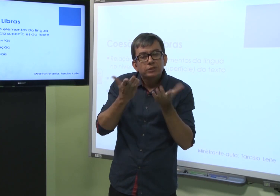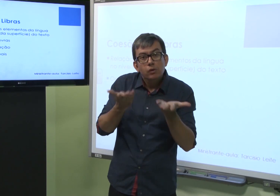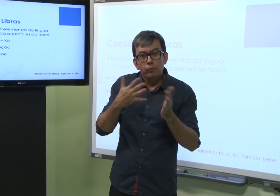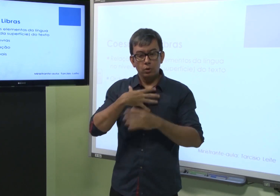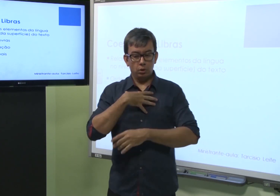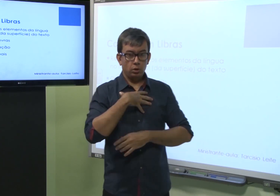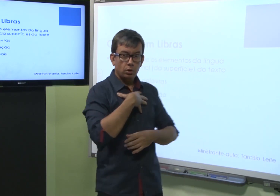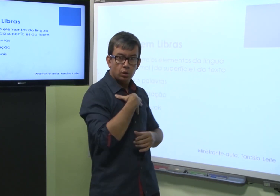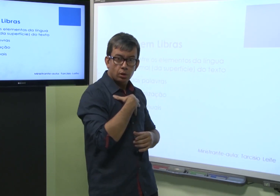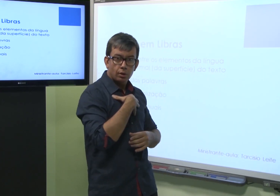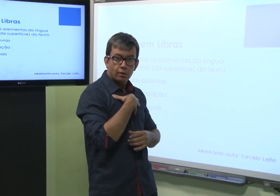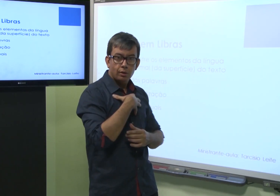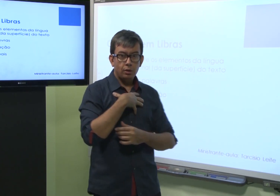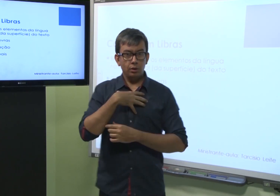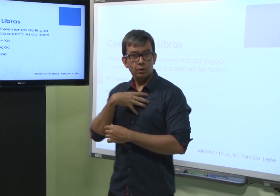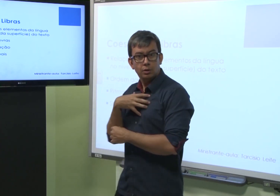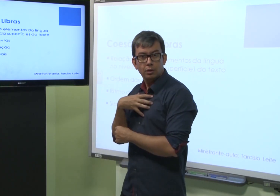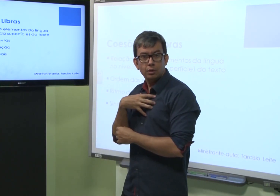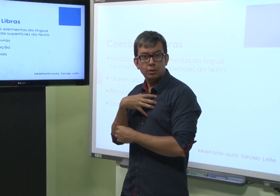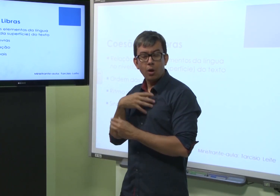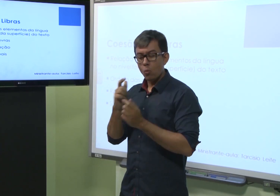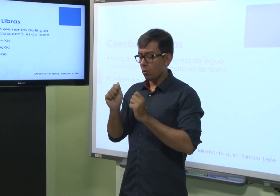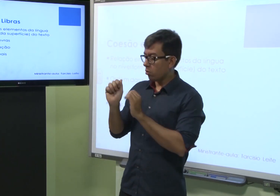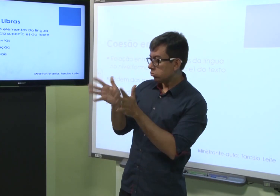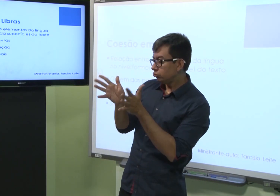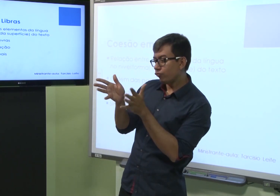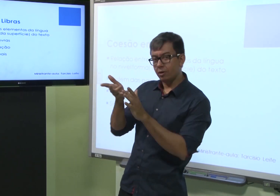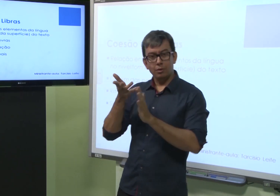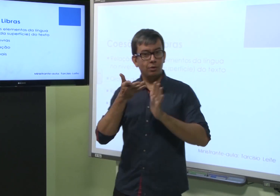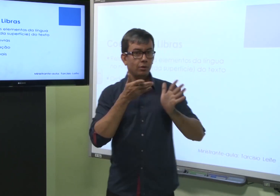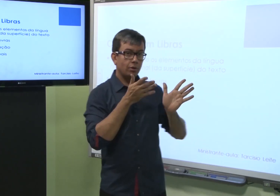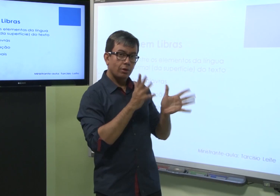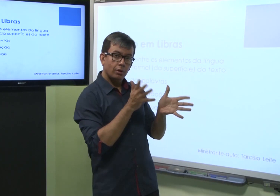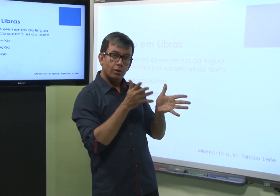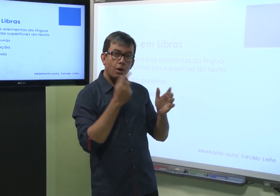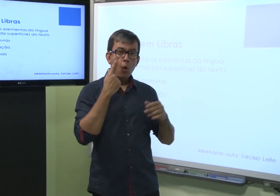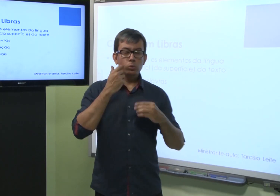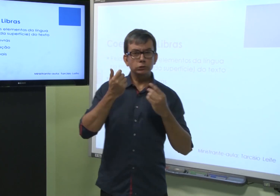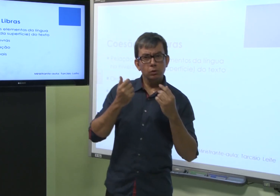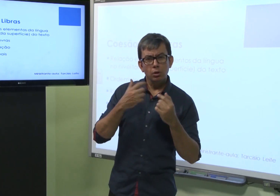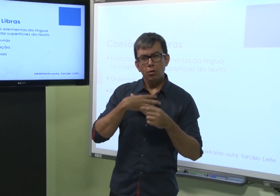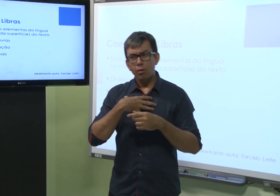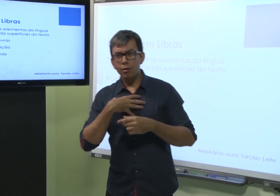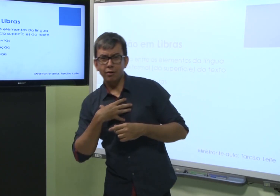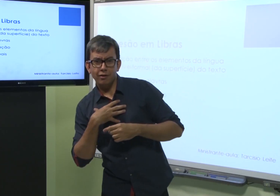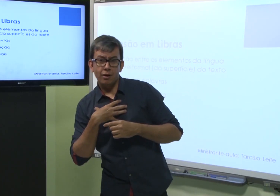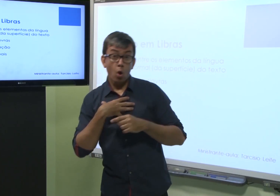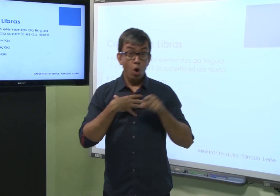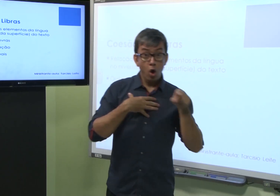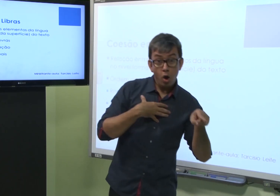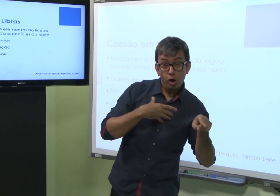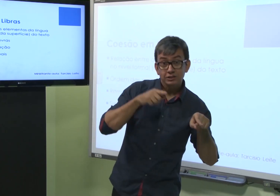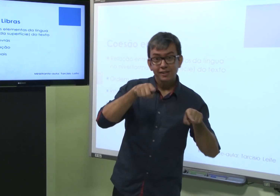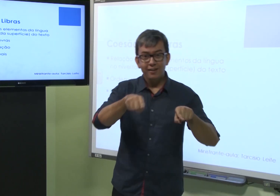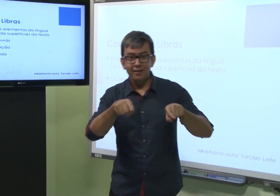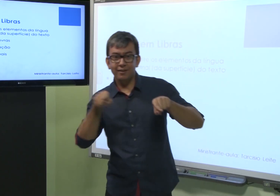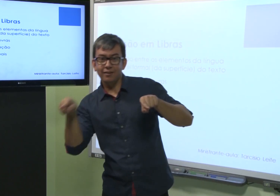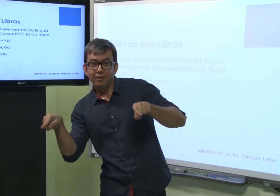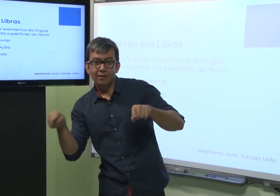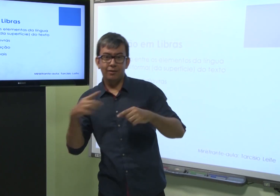mais rápida, forte, não. Eu movimento ele de forma leve, enquanto eu sinalizo. Então, meu